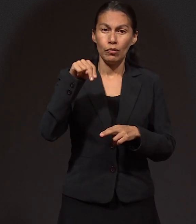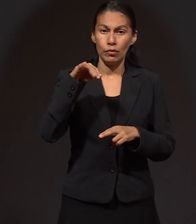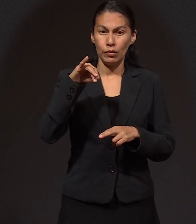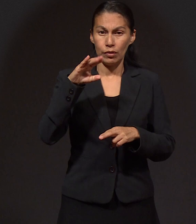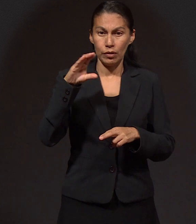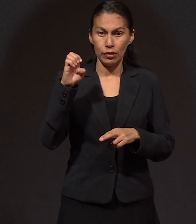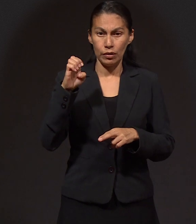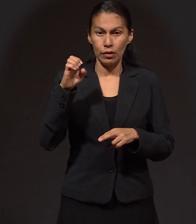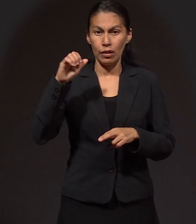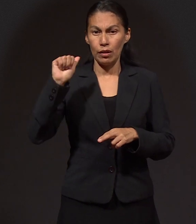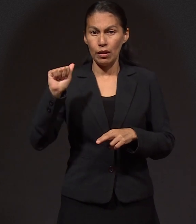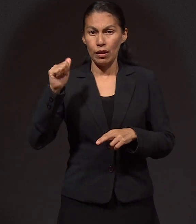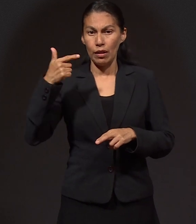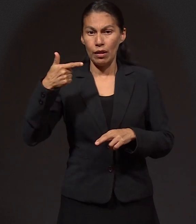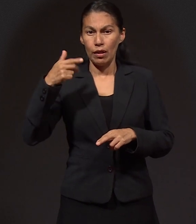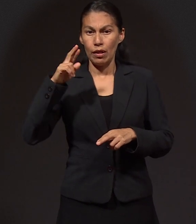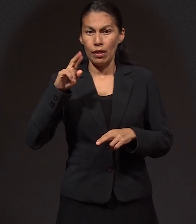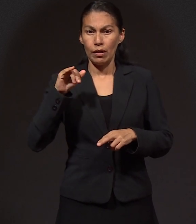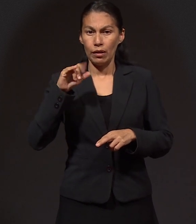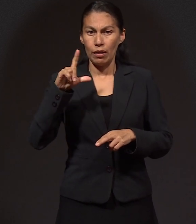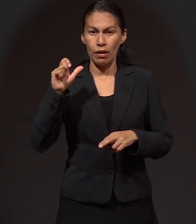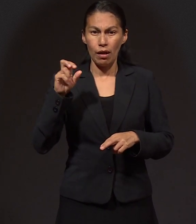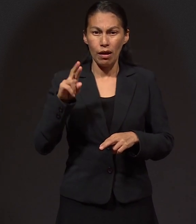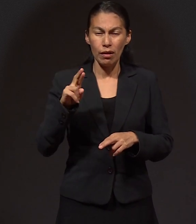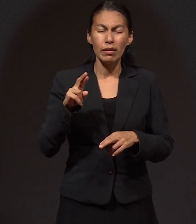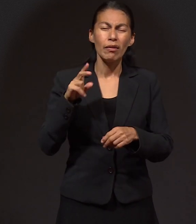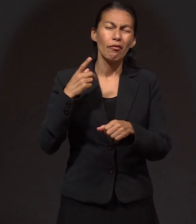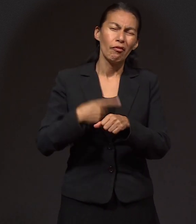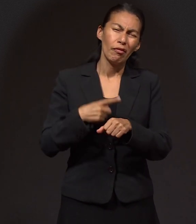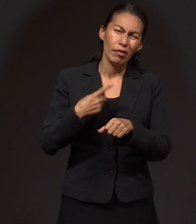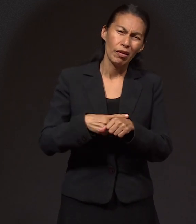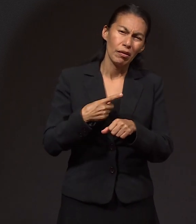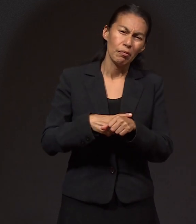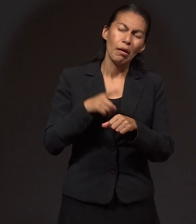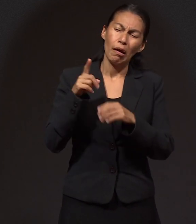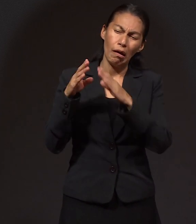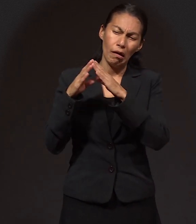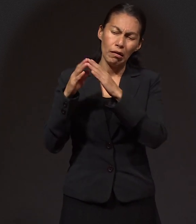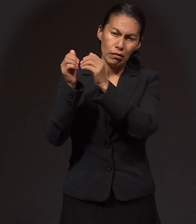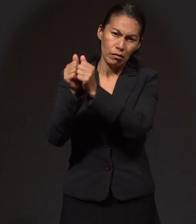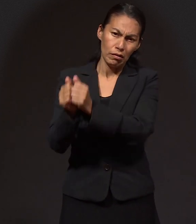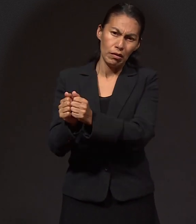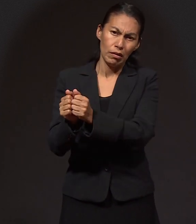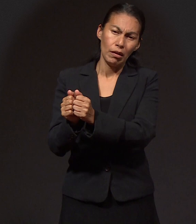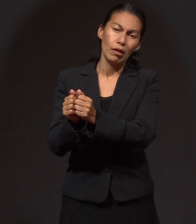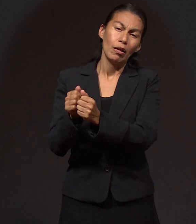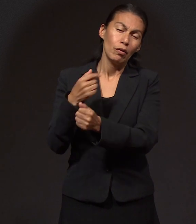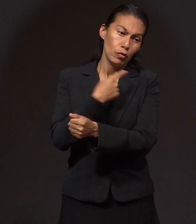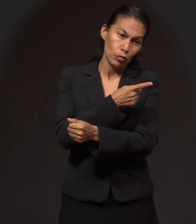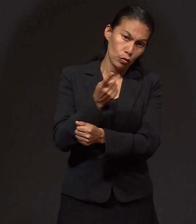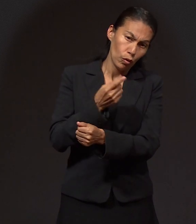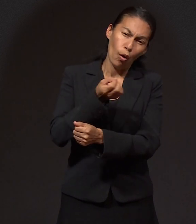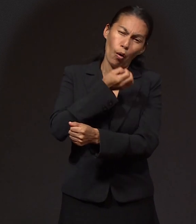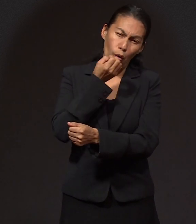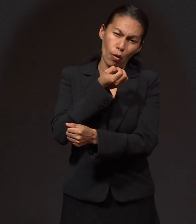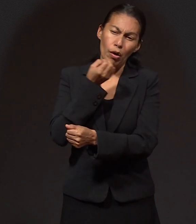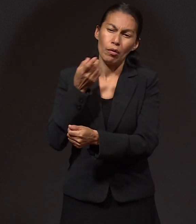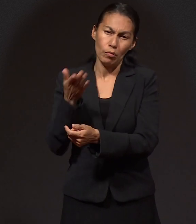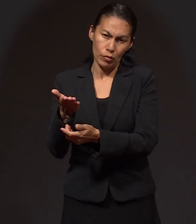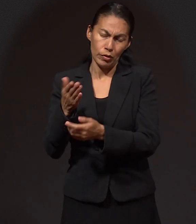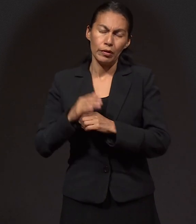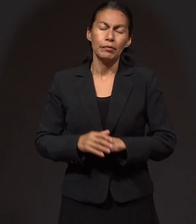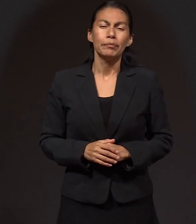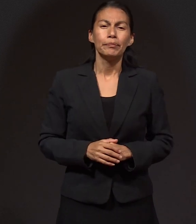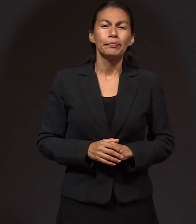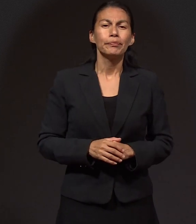está bastante enfermita y necesita nuestras oraciones. También tenemos